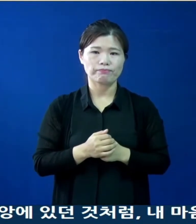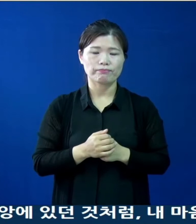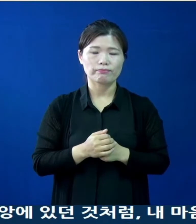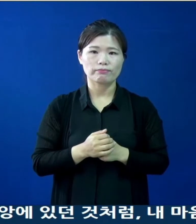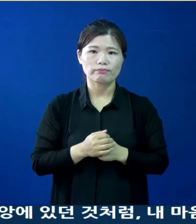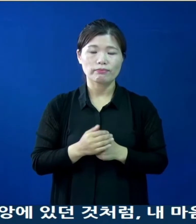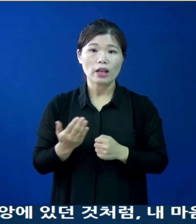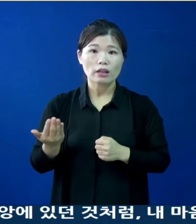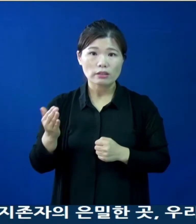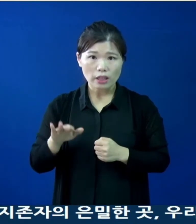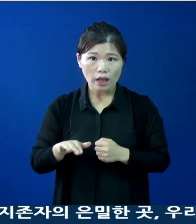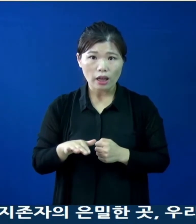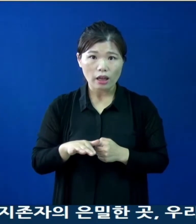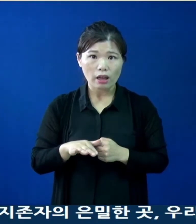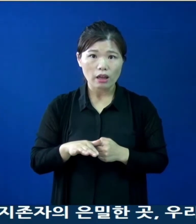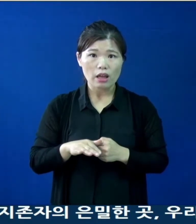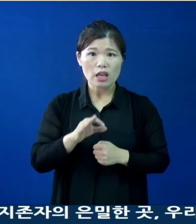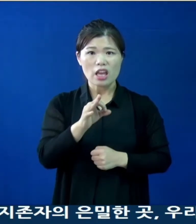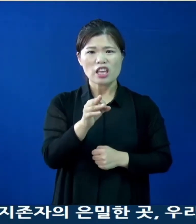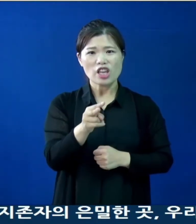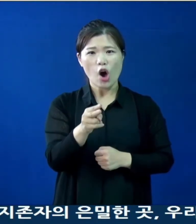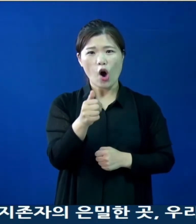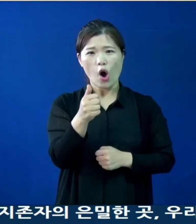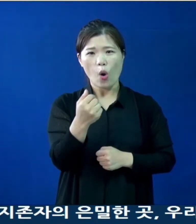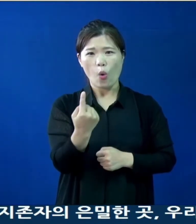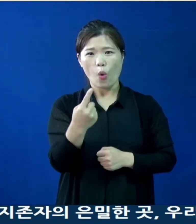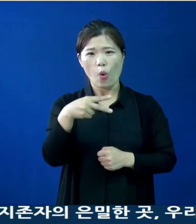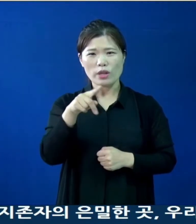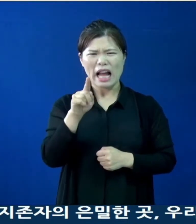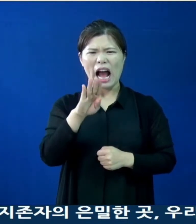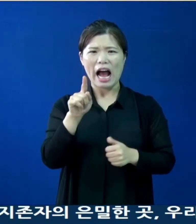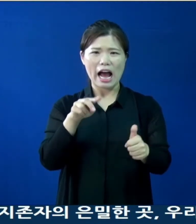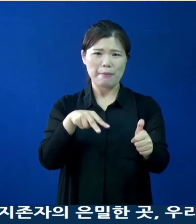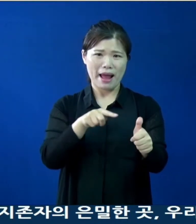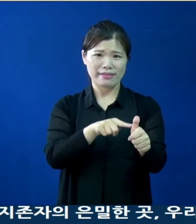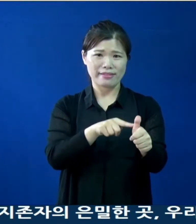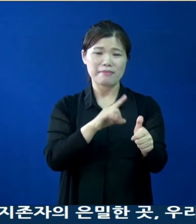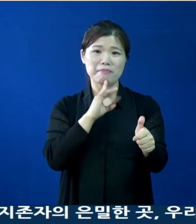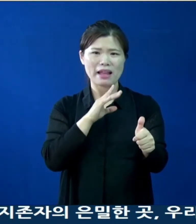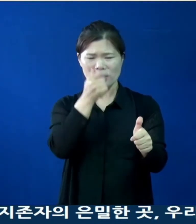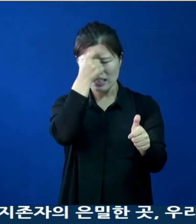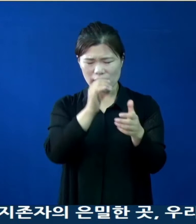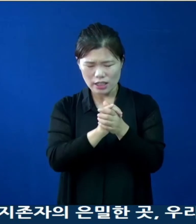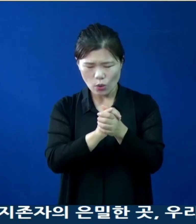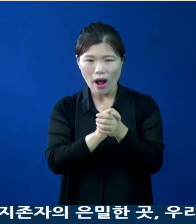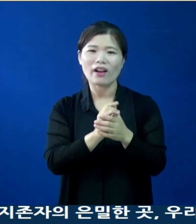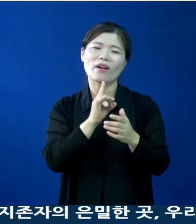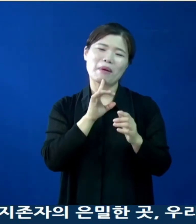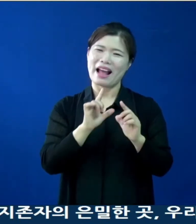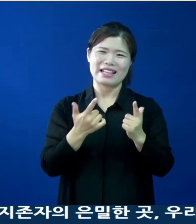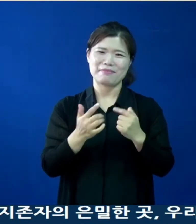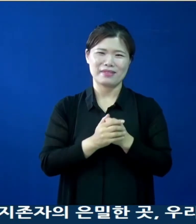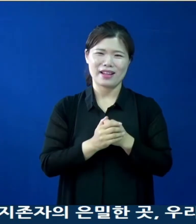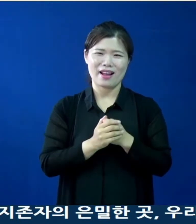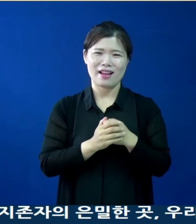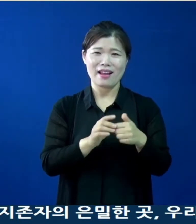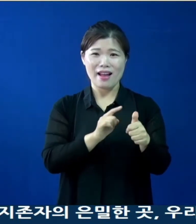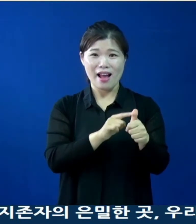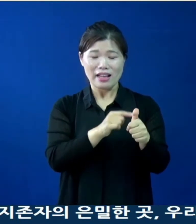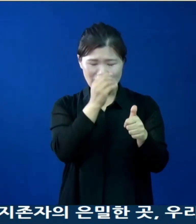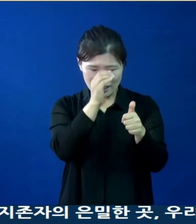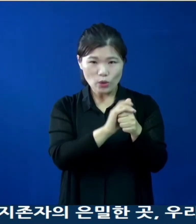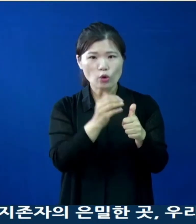근데 여호사밧만이 이런 기도를 한 게 아니고요, 여호사밧의 기도는 누군가의 기도에 근거를 둔